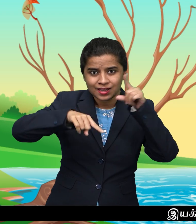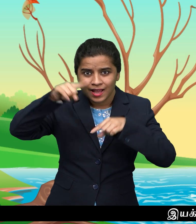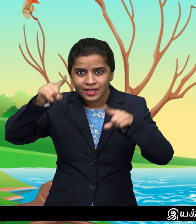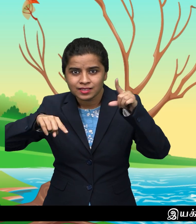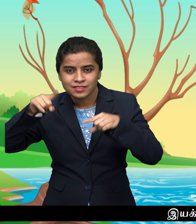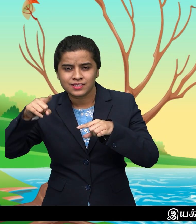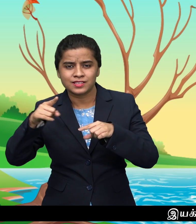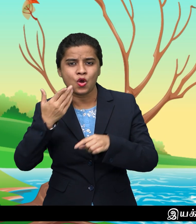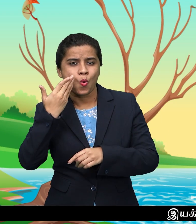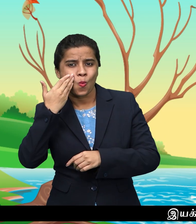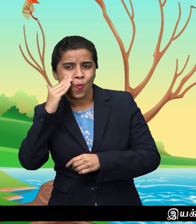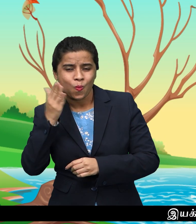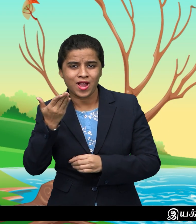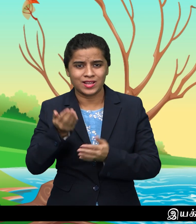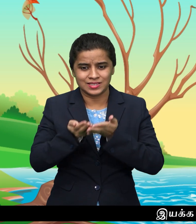குதிக்கும் போது